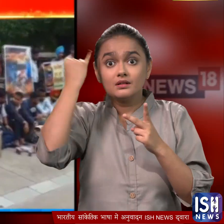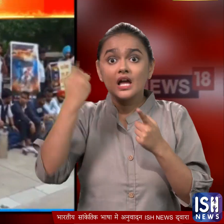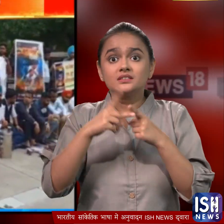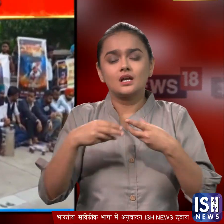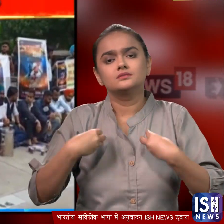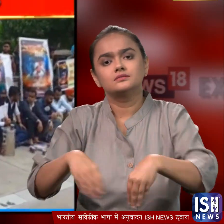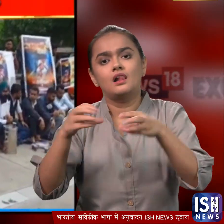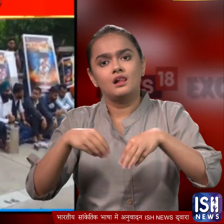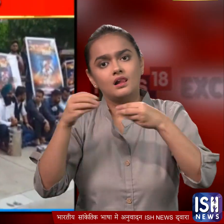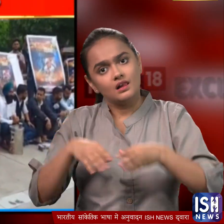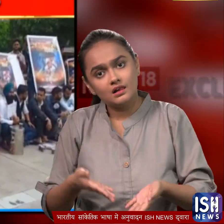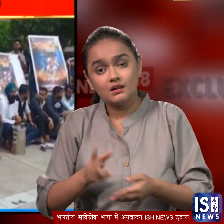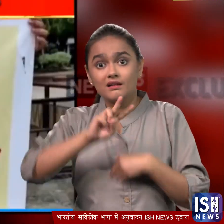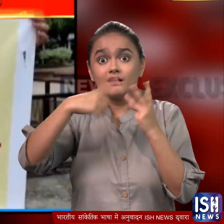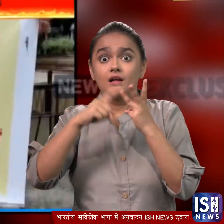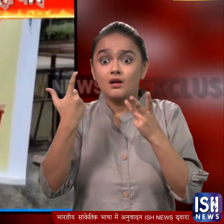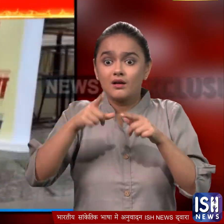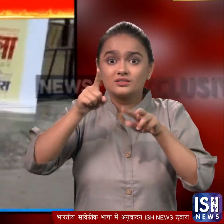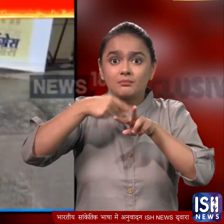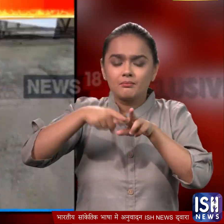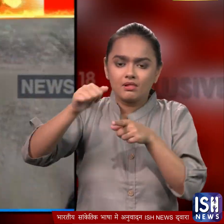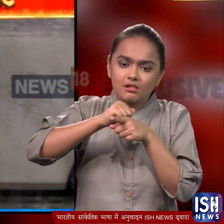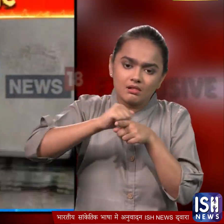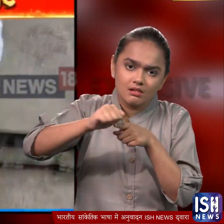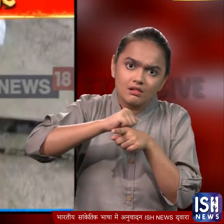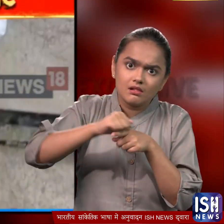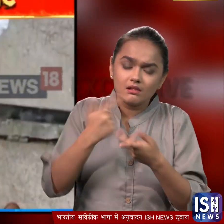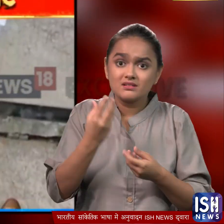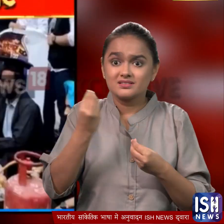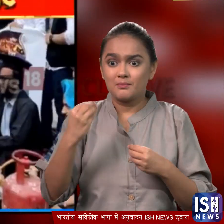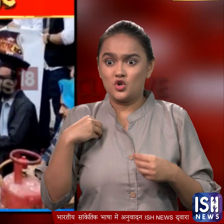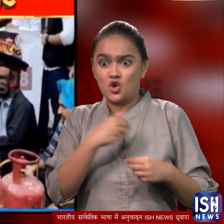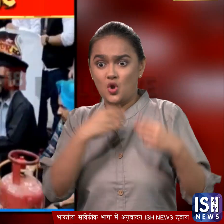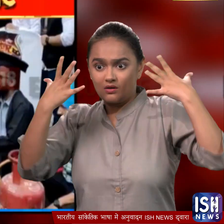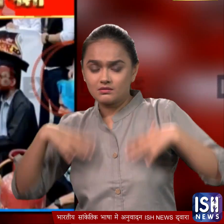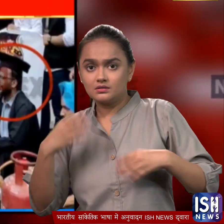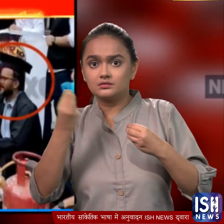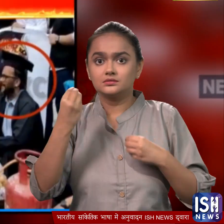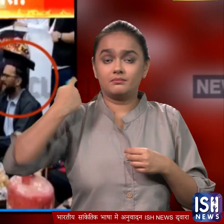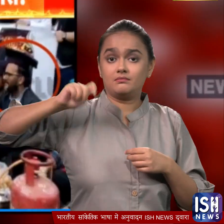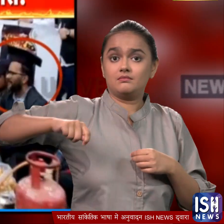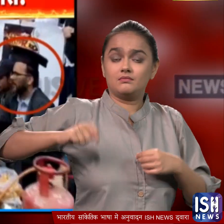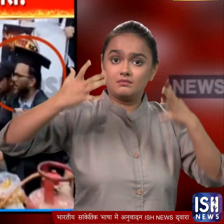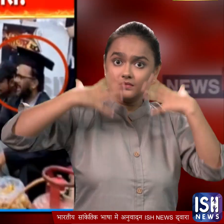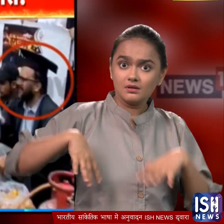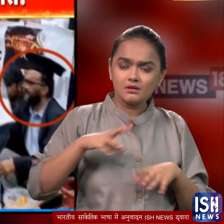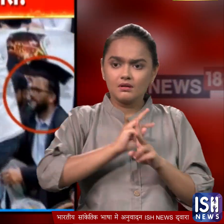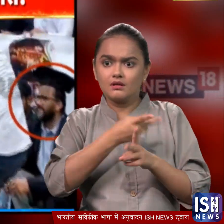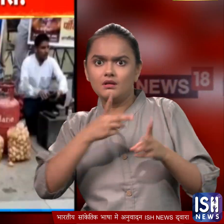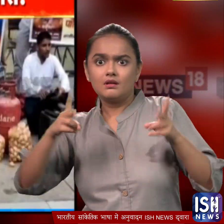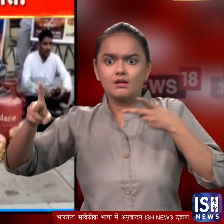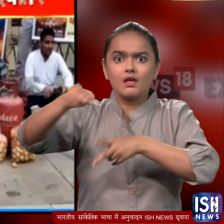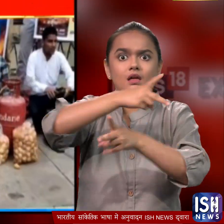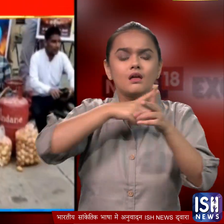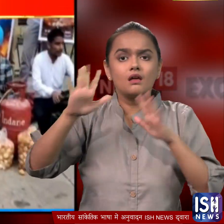उन्होंने केवल यही नहीं किया, बल्कि सब्जी भी बेची। एक कार्यकर्ता तो बूट पॉलिश करता नजर आया। इन लोगों में कोई डॉक्टर का तो कोई वकील का भेष बनाकर